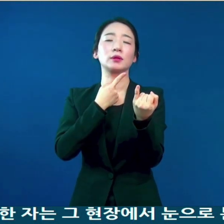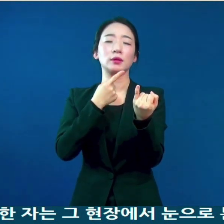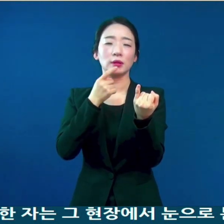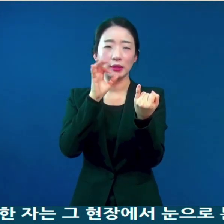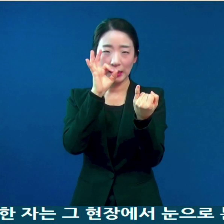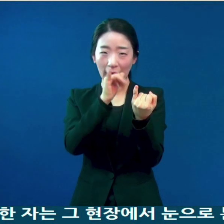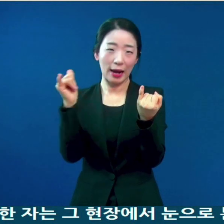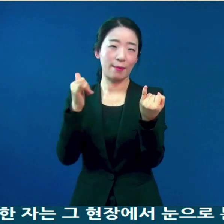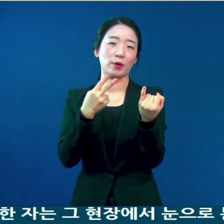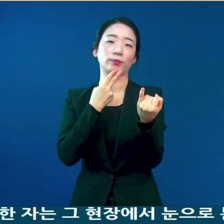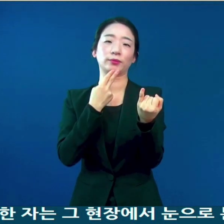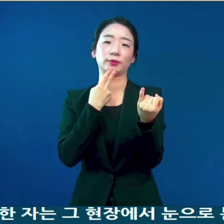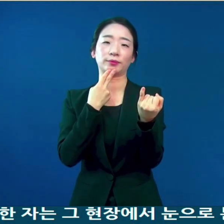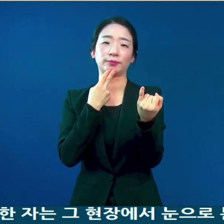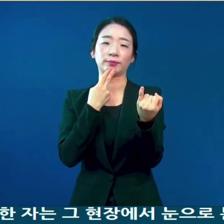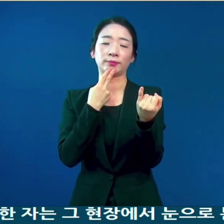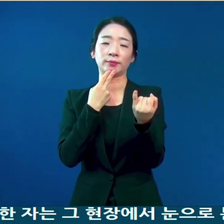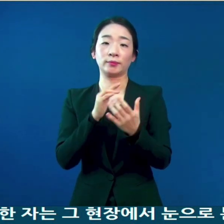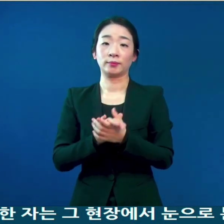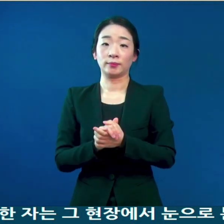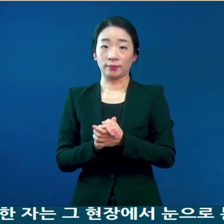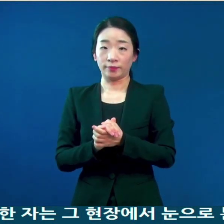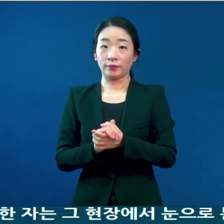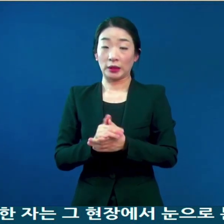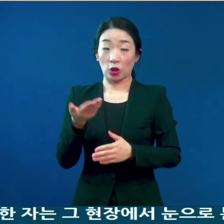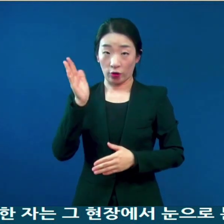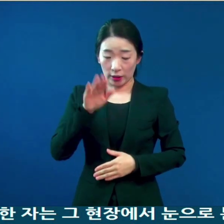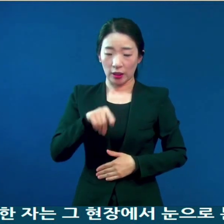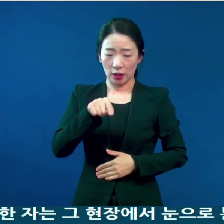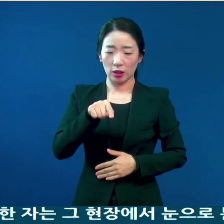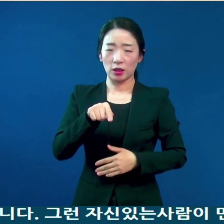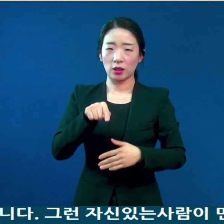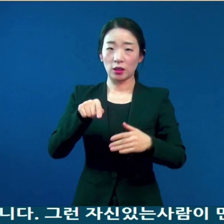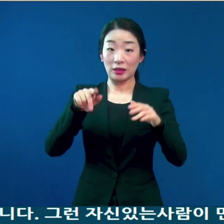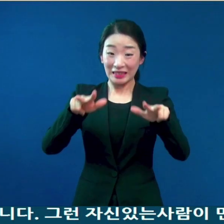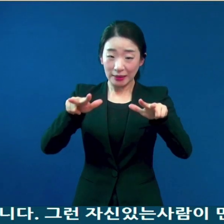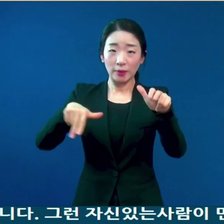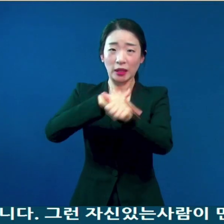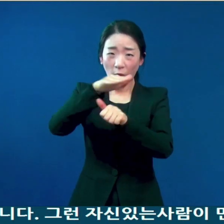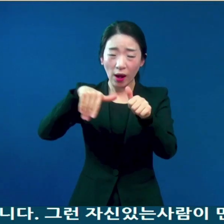예수님을 모함하려고 했던 일종의 모함극이었죠.